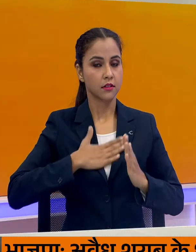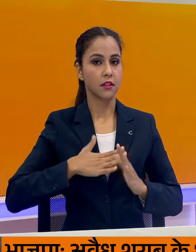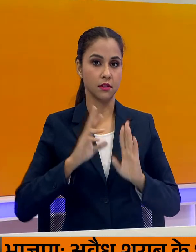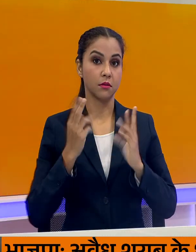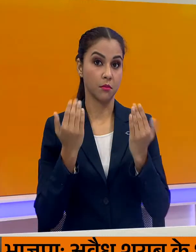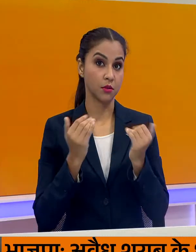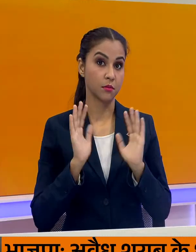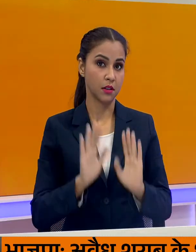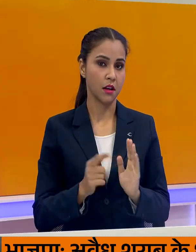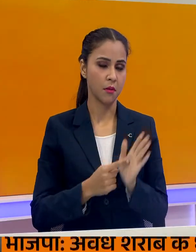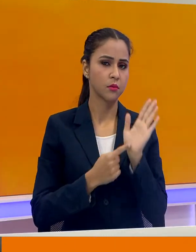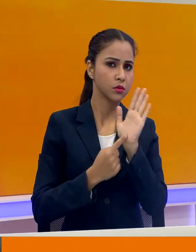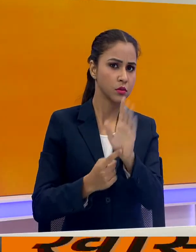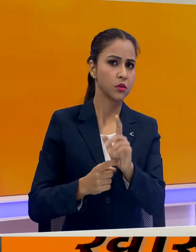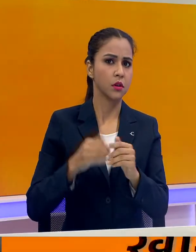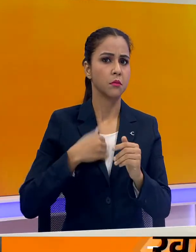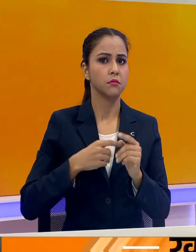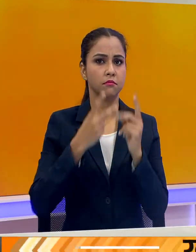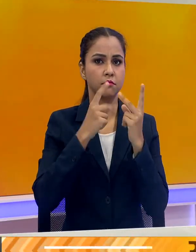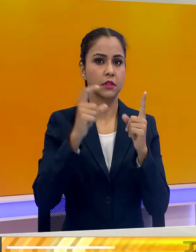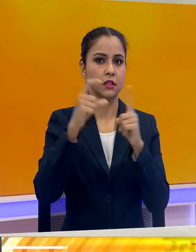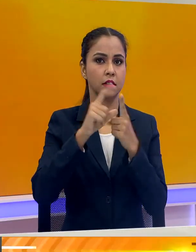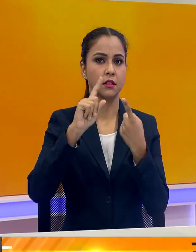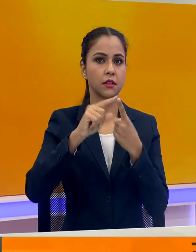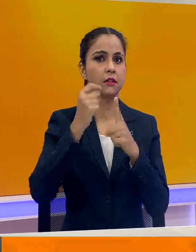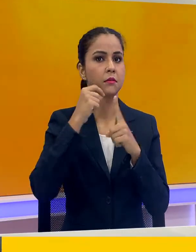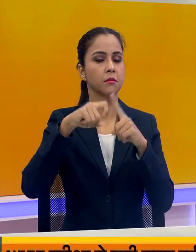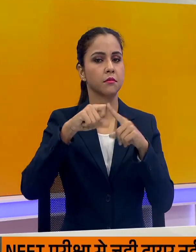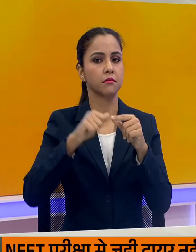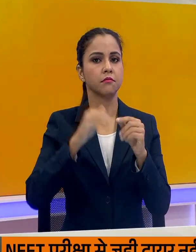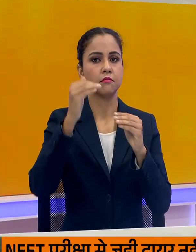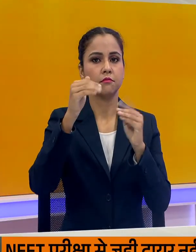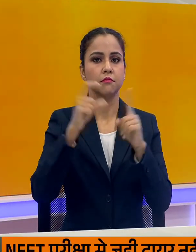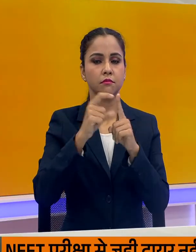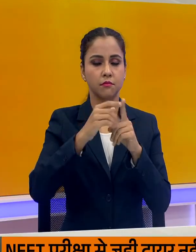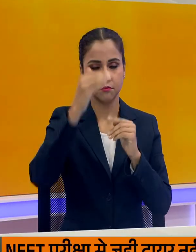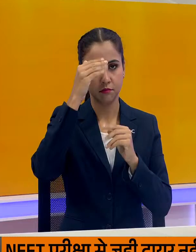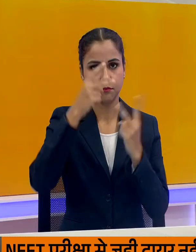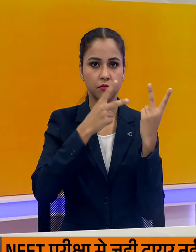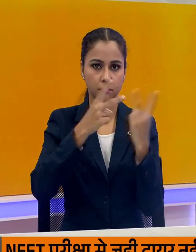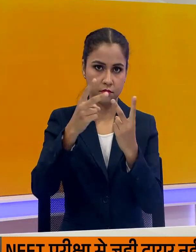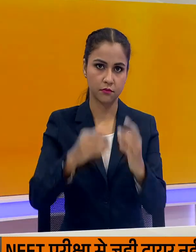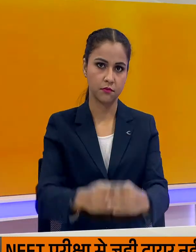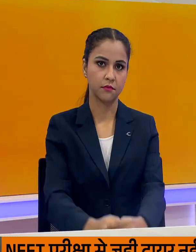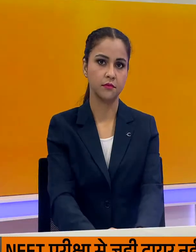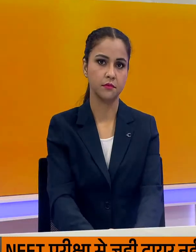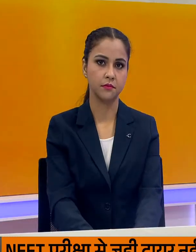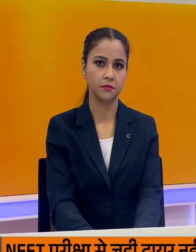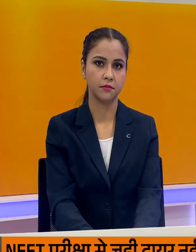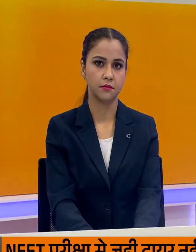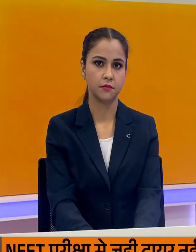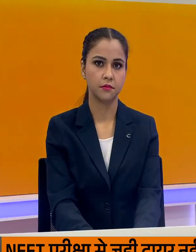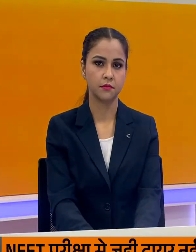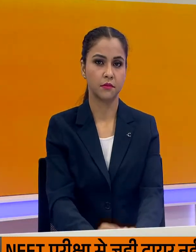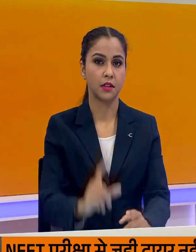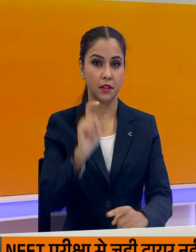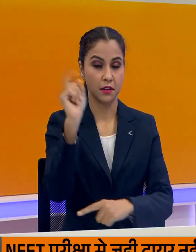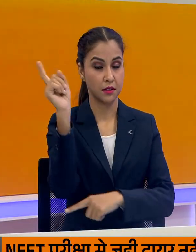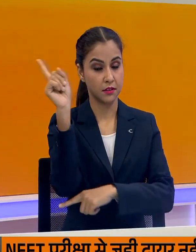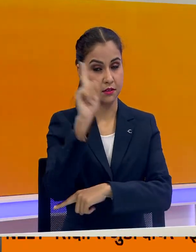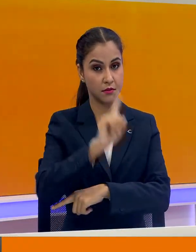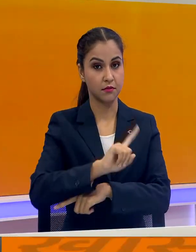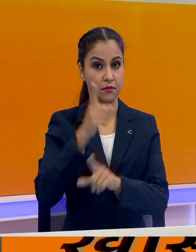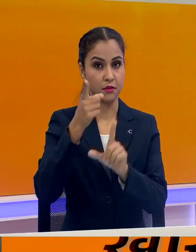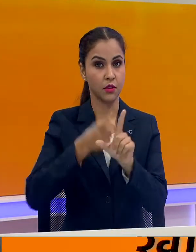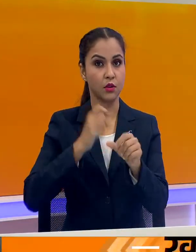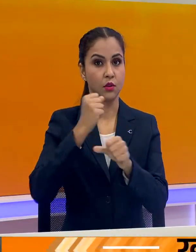आपको दिखाते हैं हमारी संवाददाता दीपिका महतो की ये खास बातचीत। 10वें इंटरनेशनल योगा डे